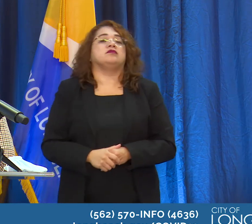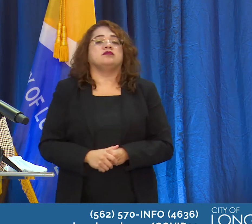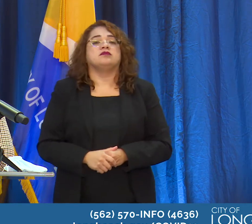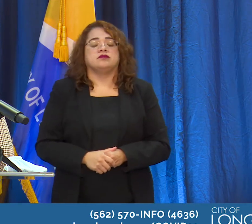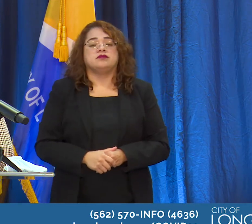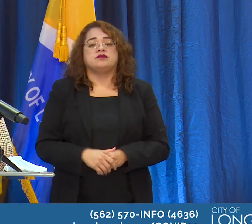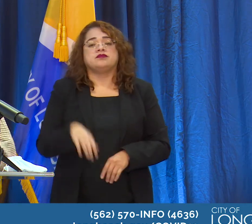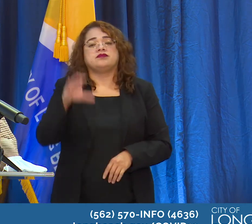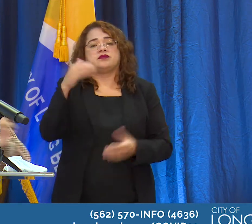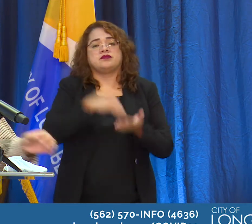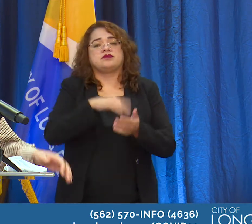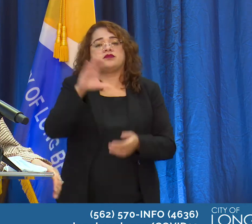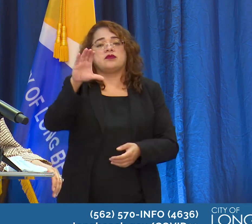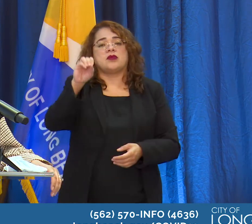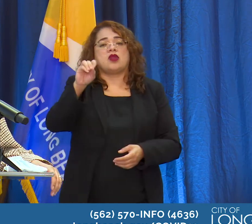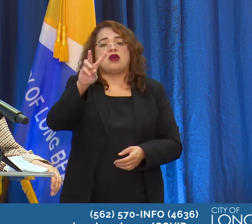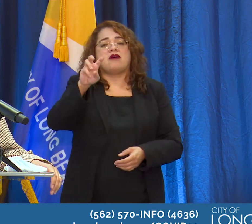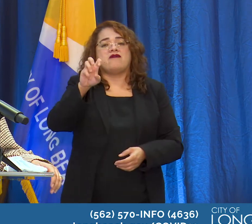coveredlb